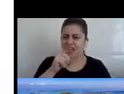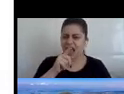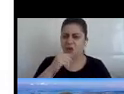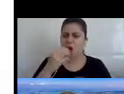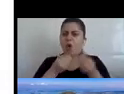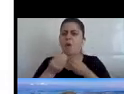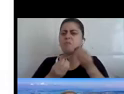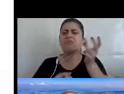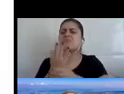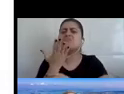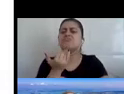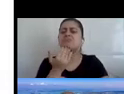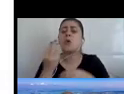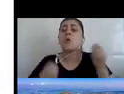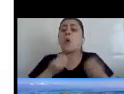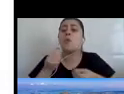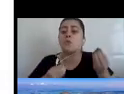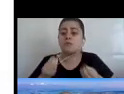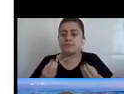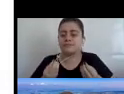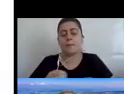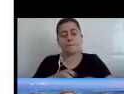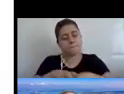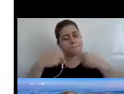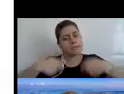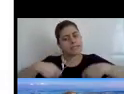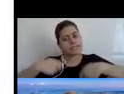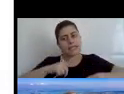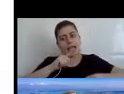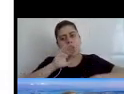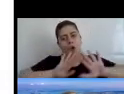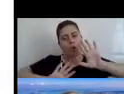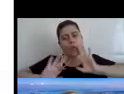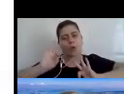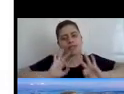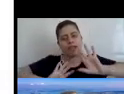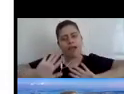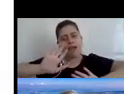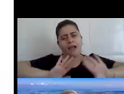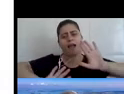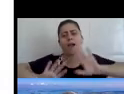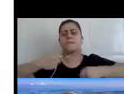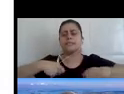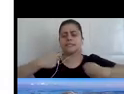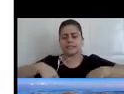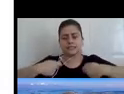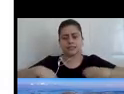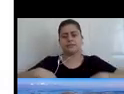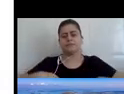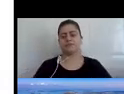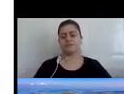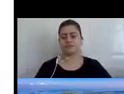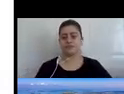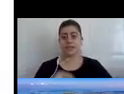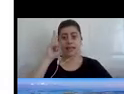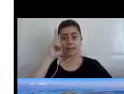o investimento que se faz aí para abastecimento populacional e a questão da produção alimentar. Lembrando que isso tem